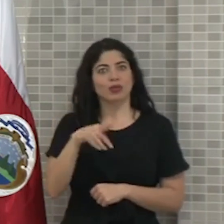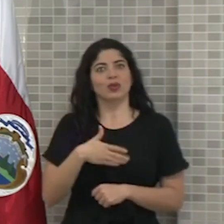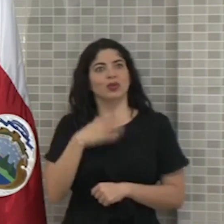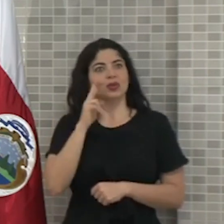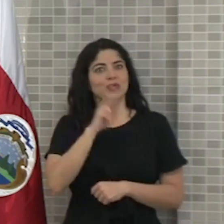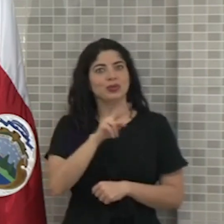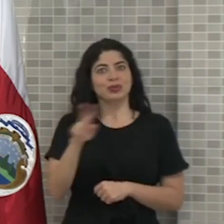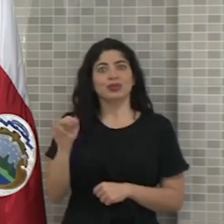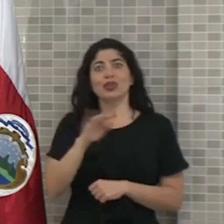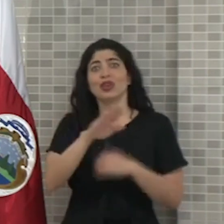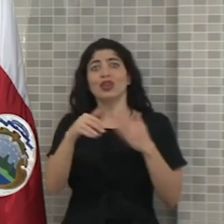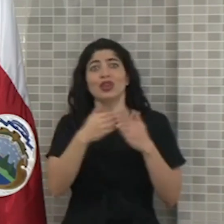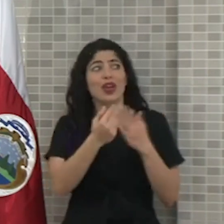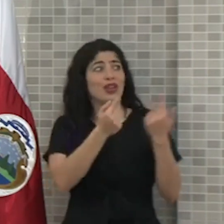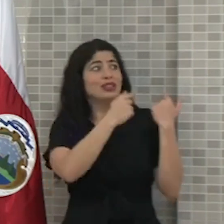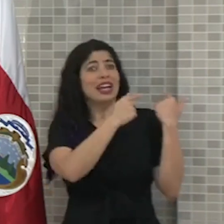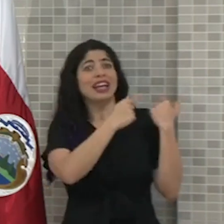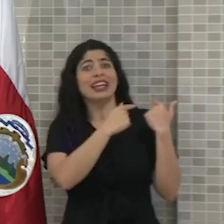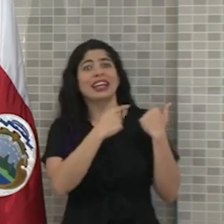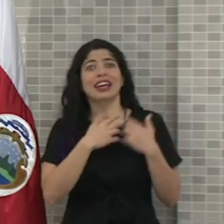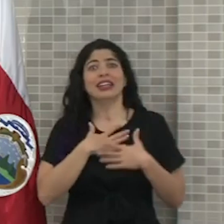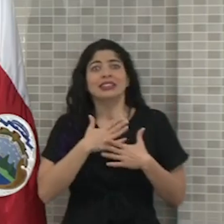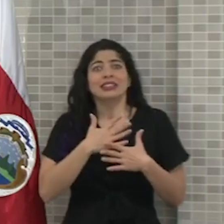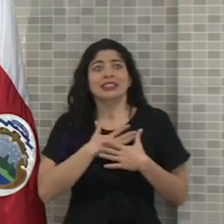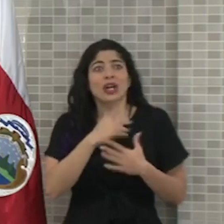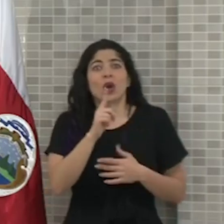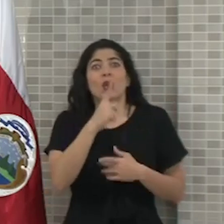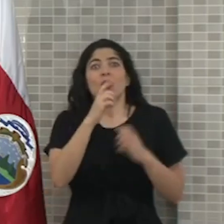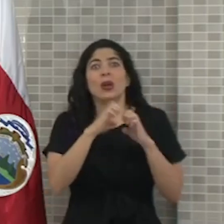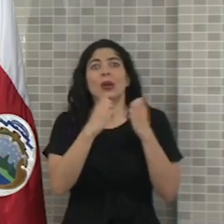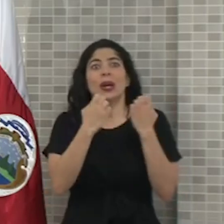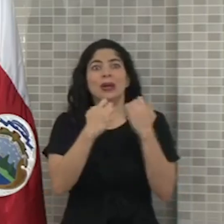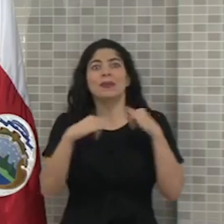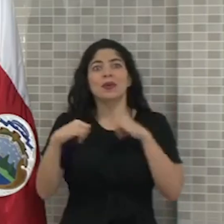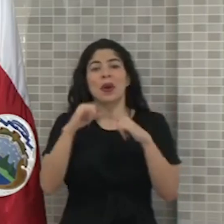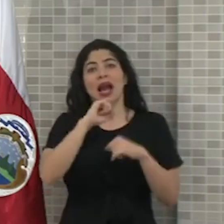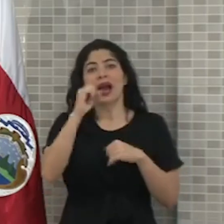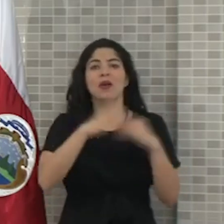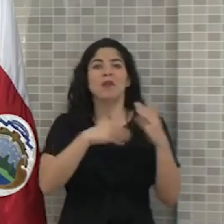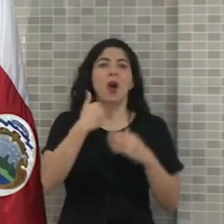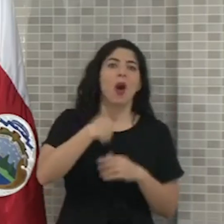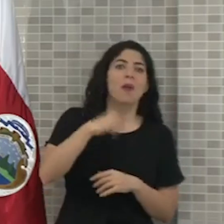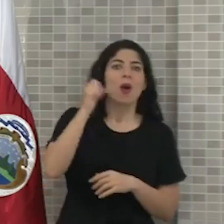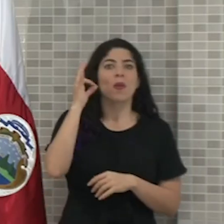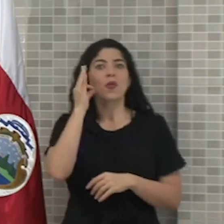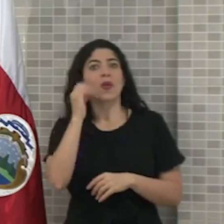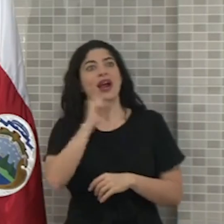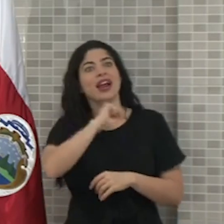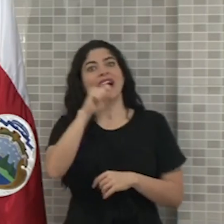Todos hemos vibrado aquí cuando el equipo único gana, sea de hombres o de mujeres.